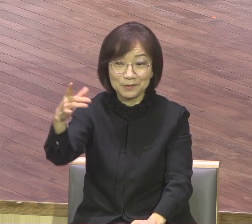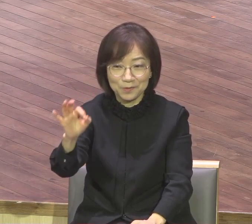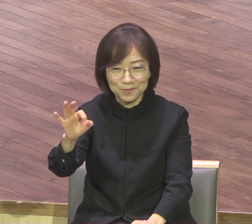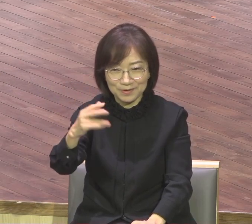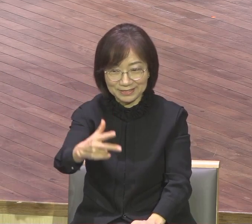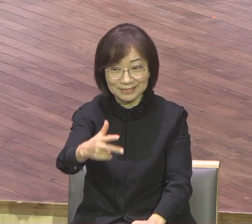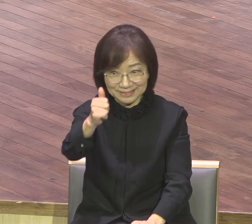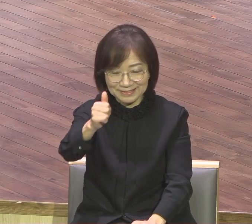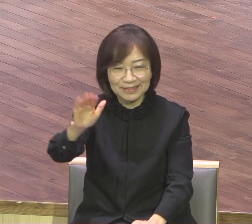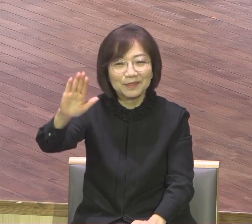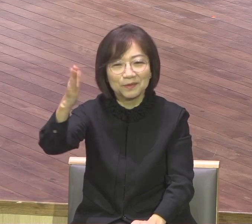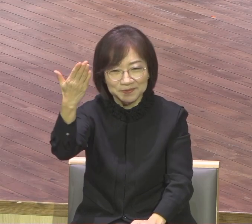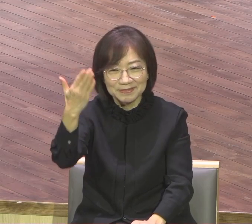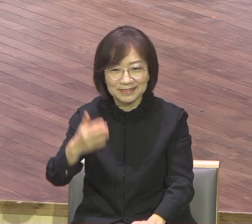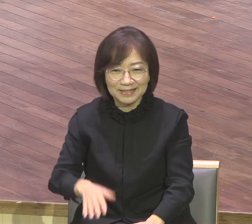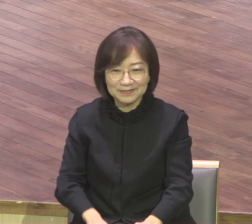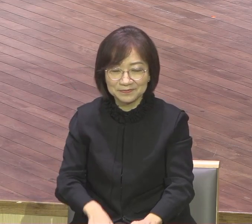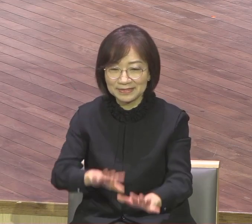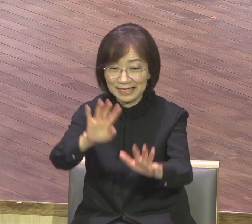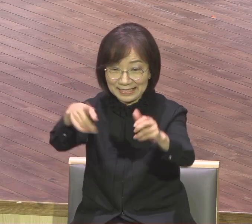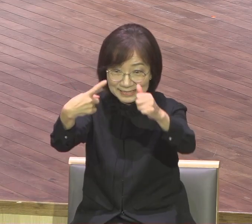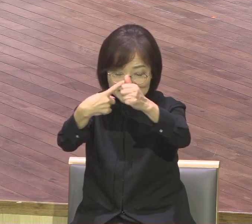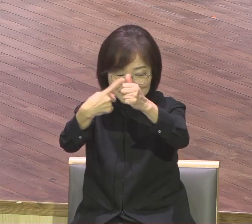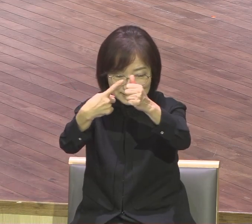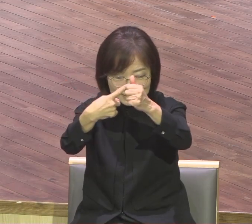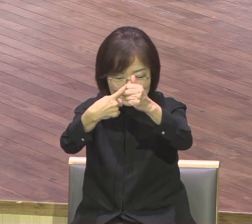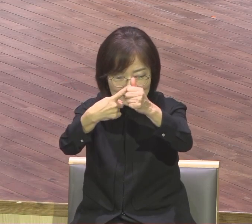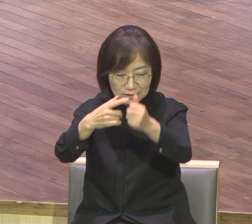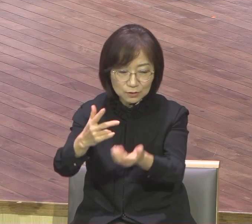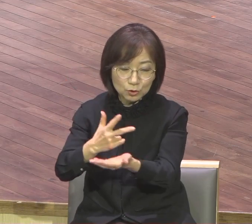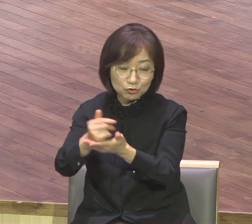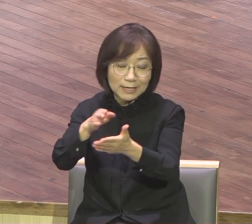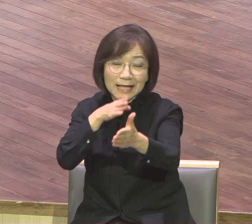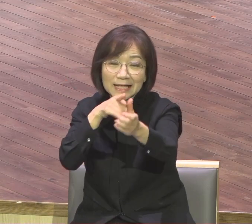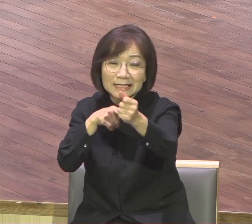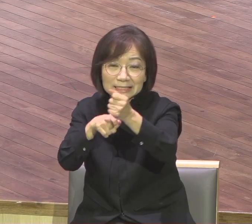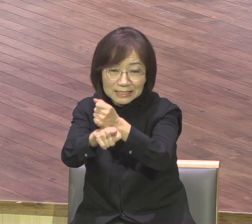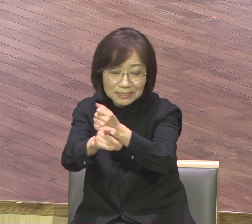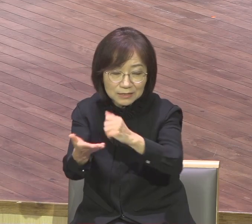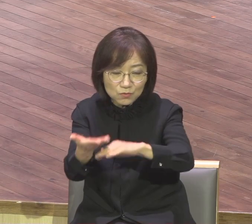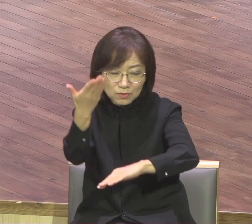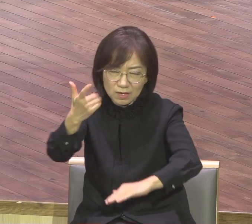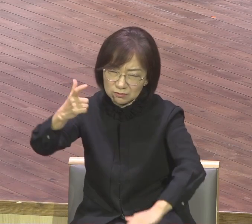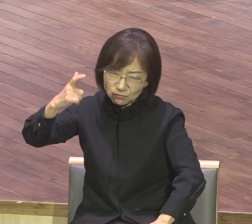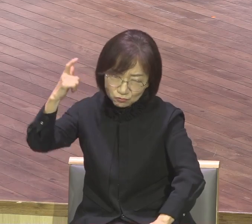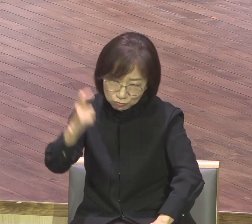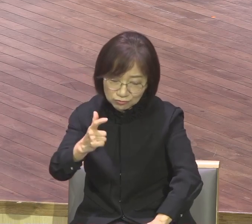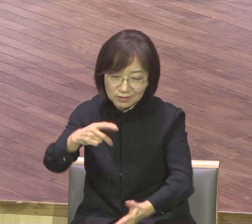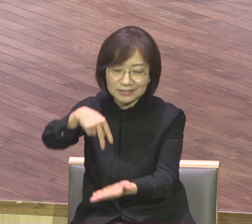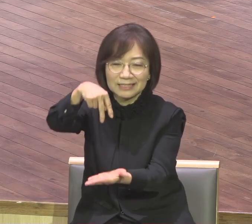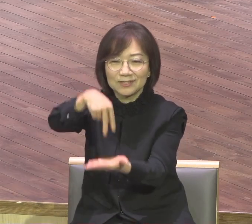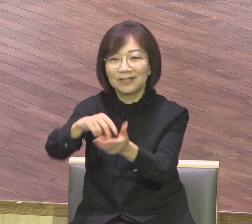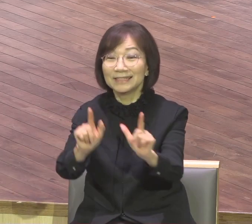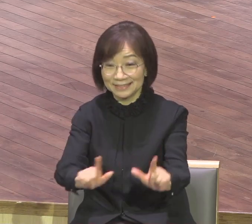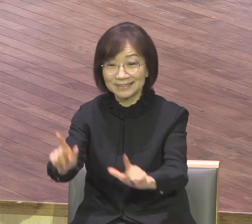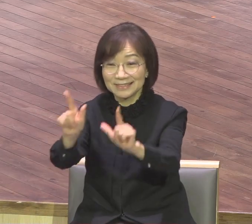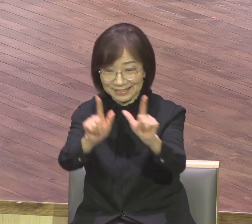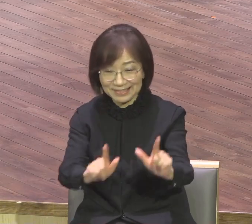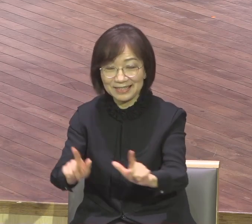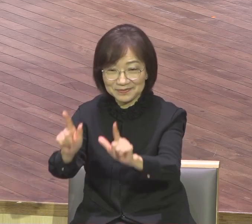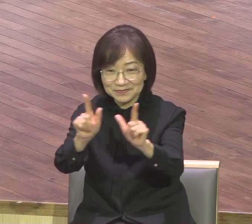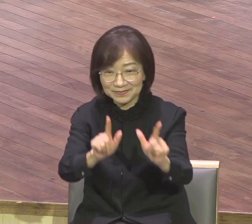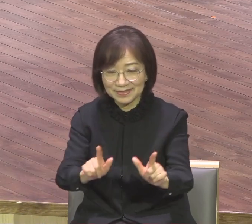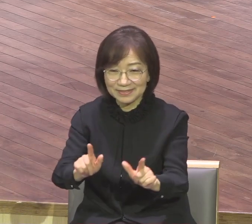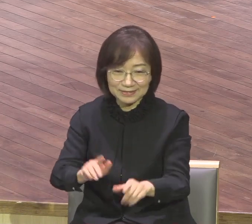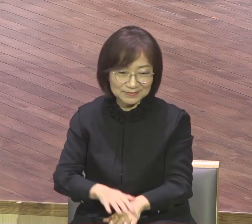todas las naciones como herencia. 자, 그러면 첫째로 주의 진리 위에 굳건히 서는 삶입니다. Primer punto es una vida de establecer firme